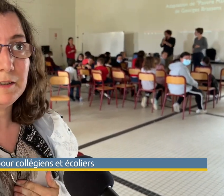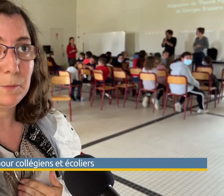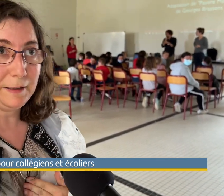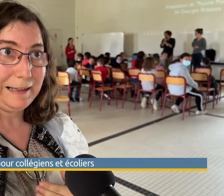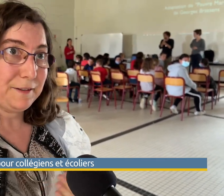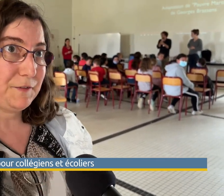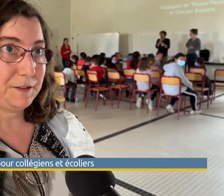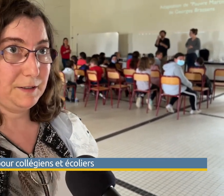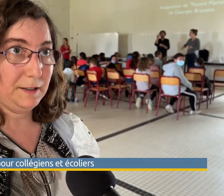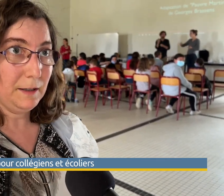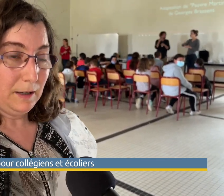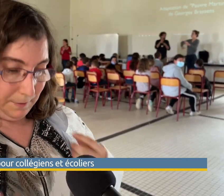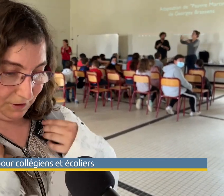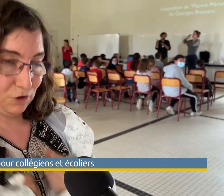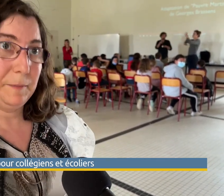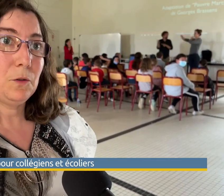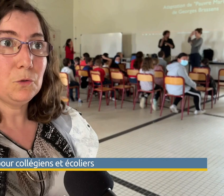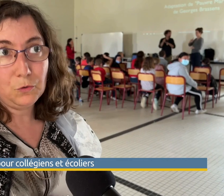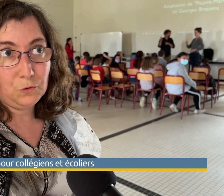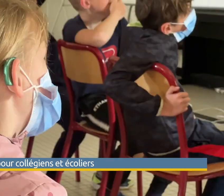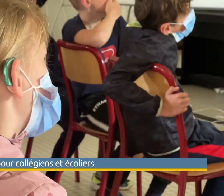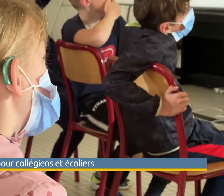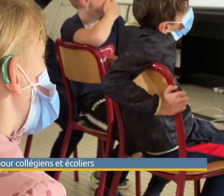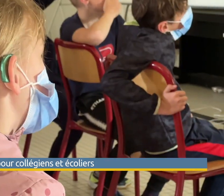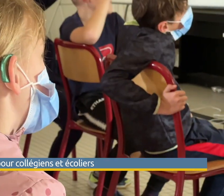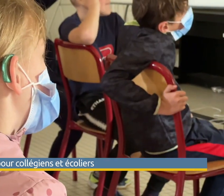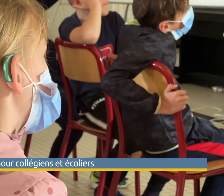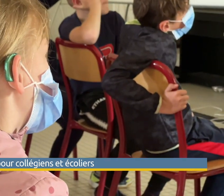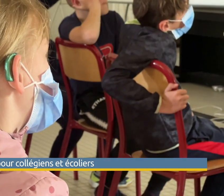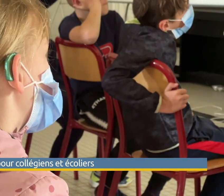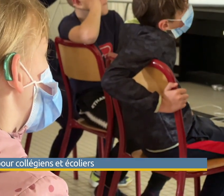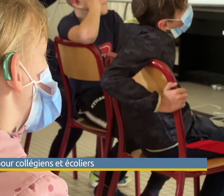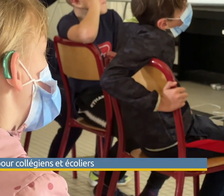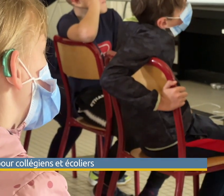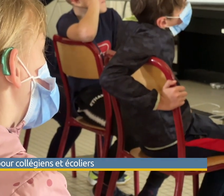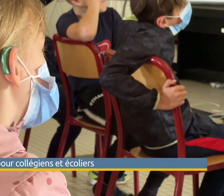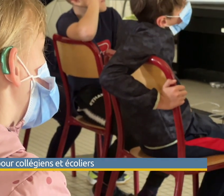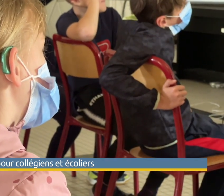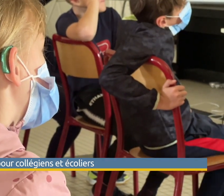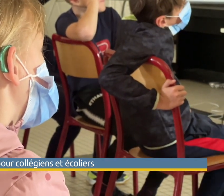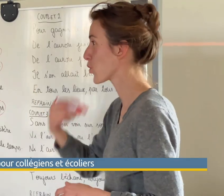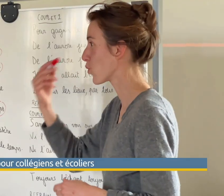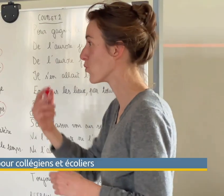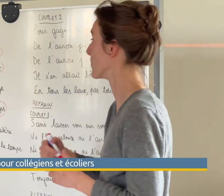finalement, il est assez facilité parce que j'ai un micro autour du cou. Ça transmet directement dans les appareils des enfants et donc ils m'entendent. On va